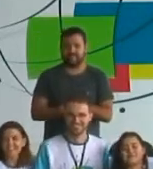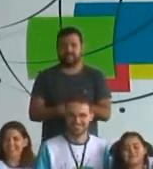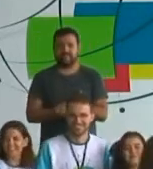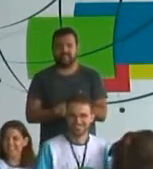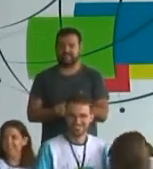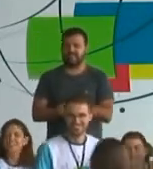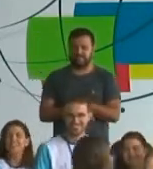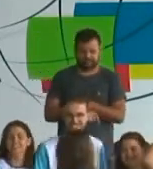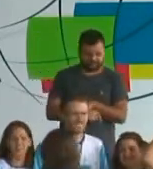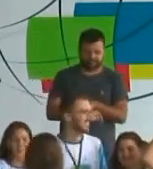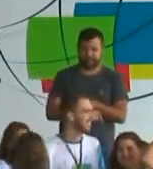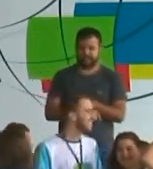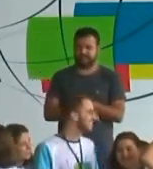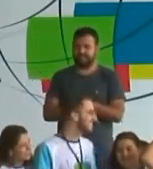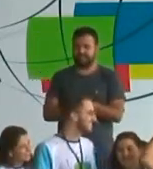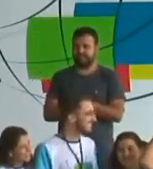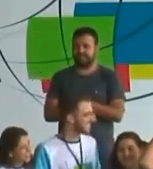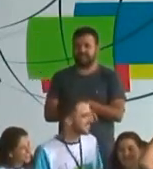Pode vir.